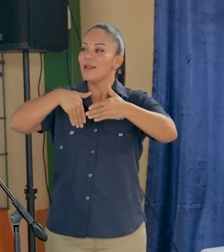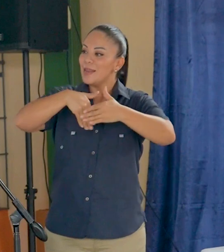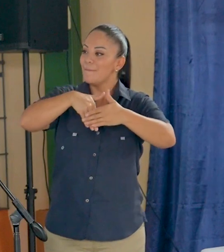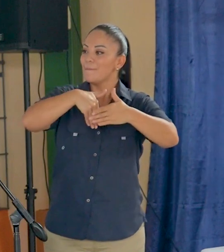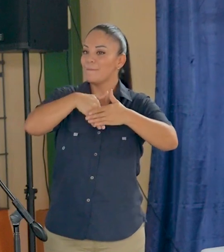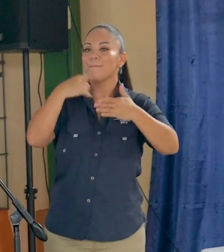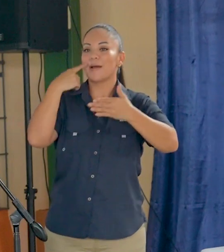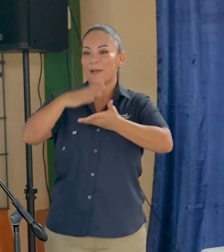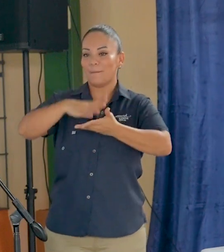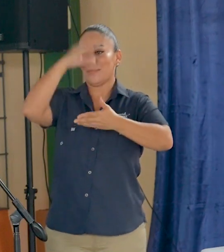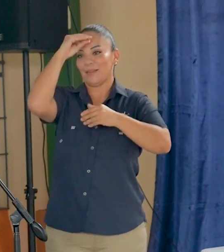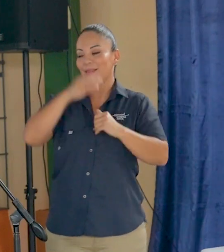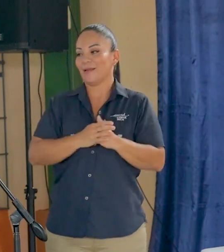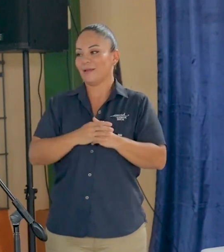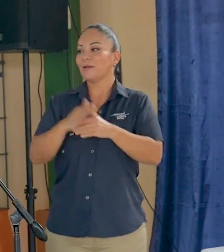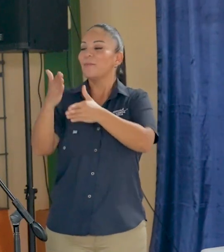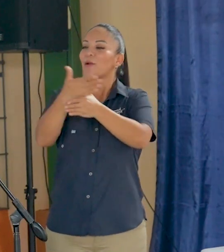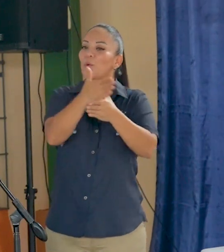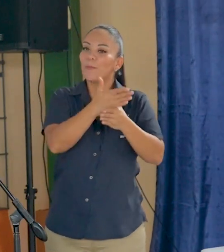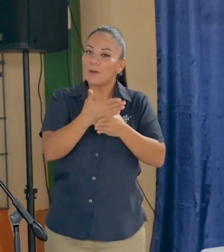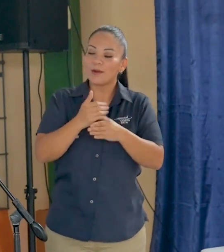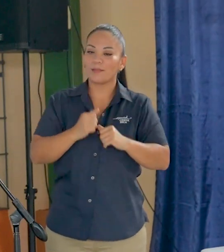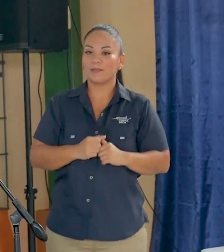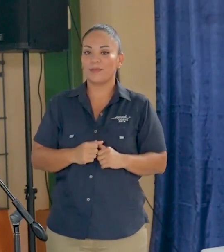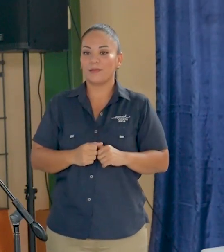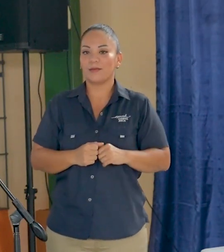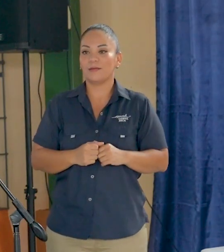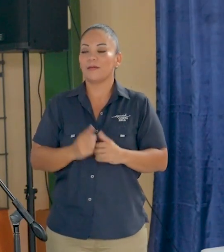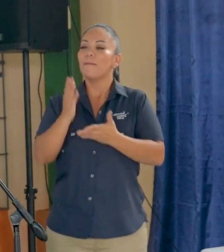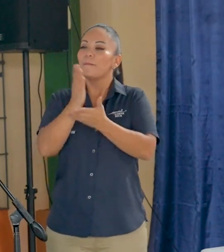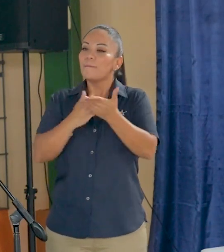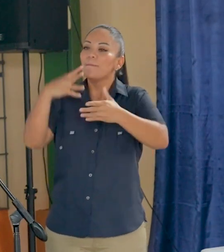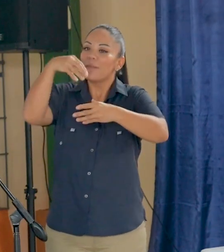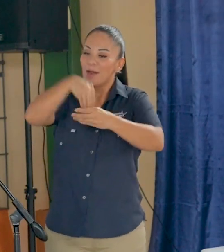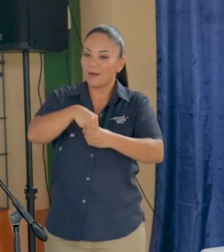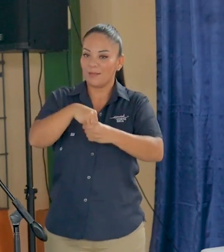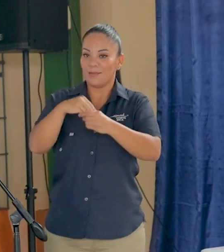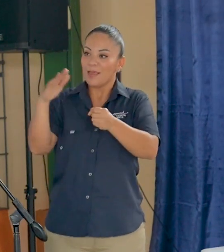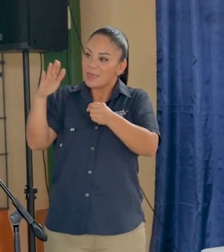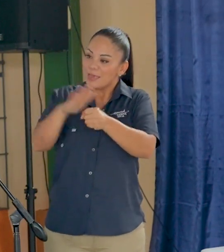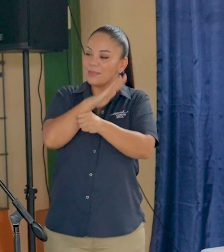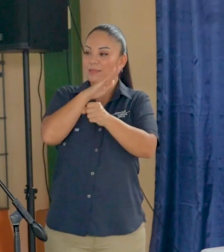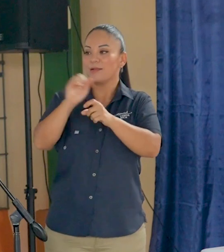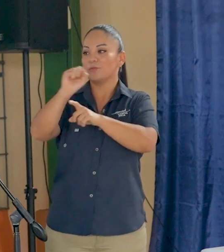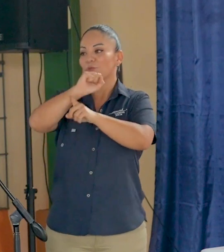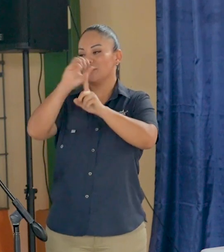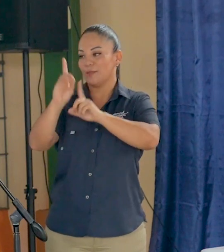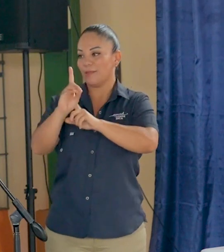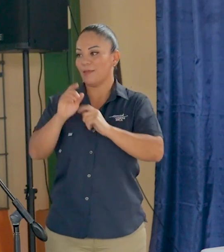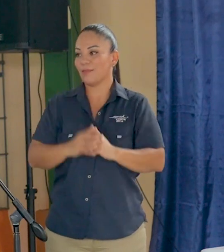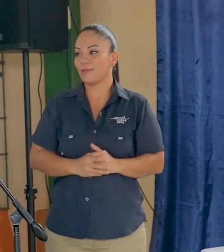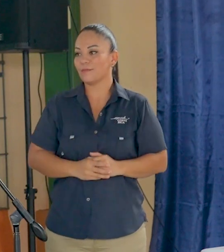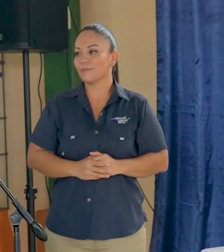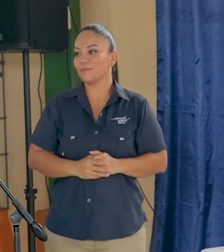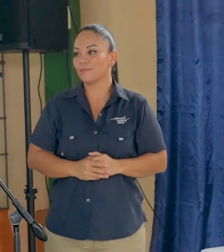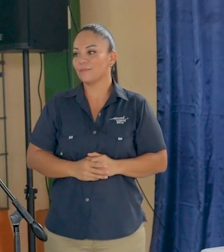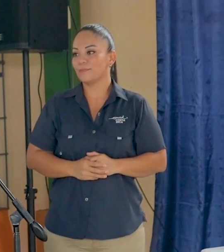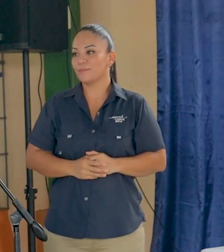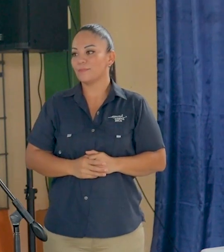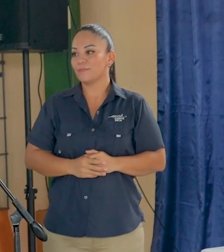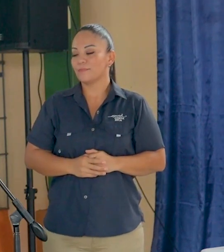aprender, para compartir, para ser parte íntegra de una sociedad.